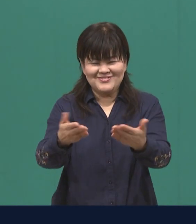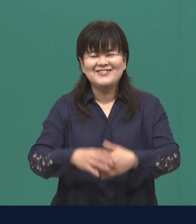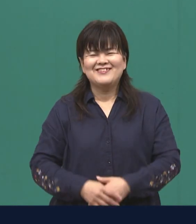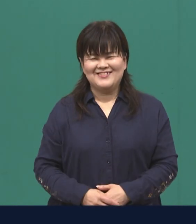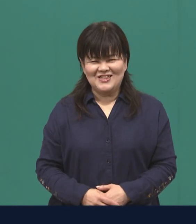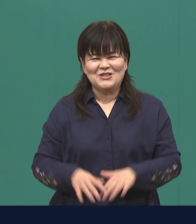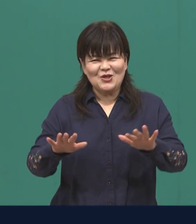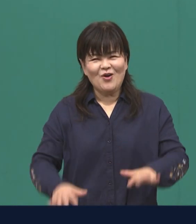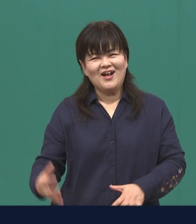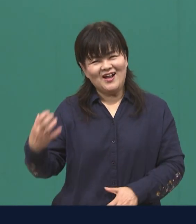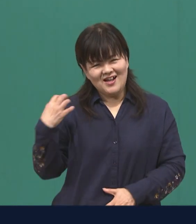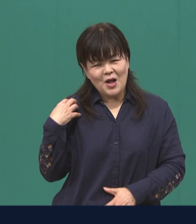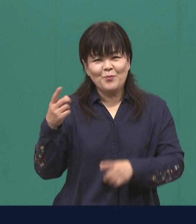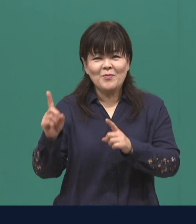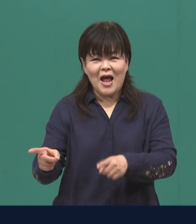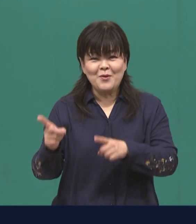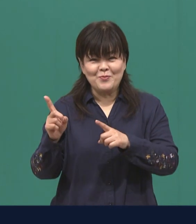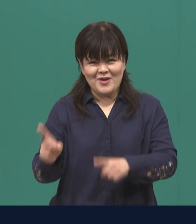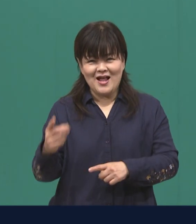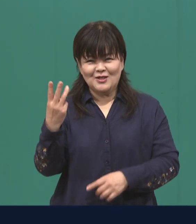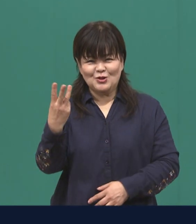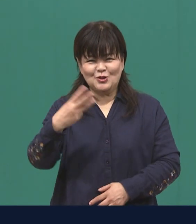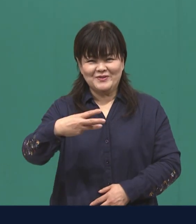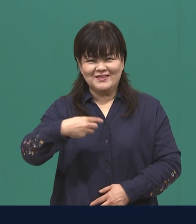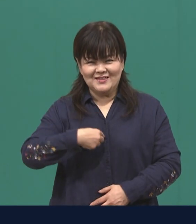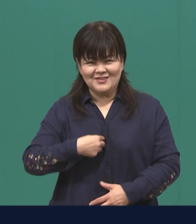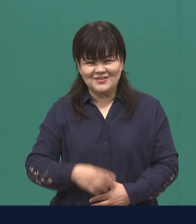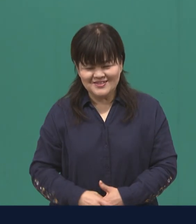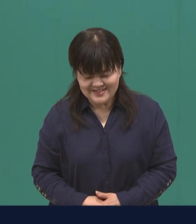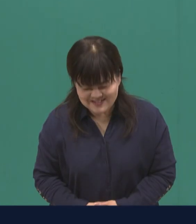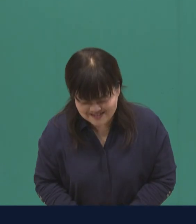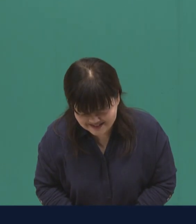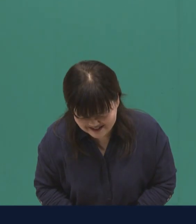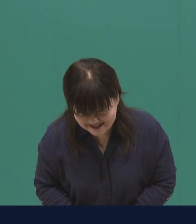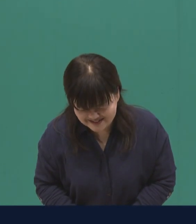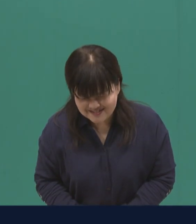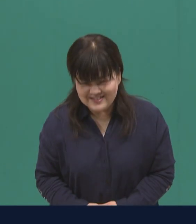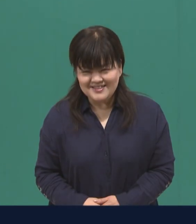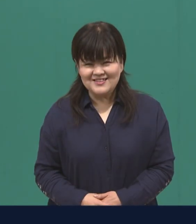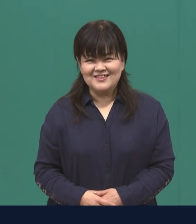。今日は万馬由美がお伝えします。